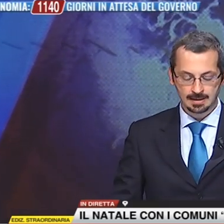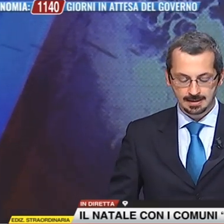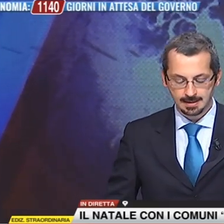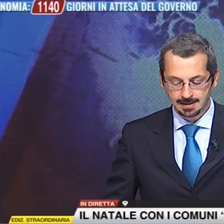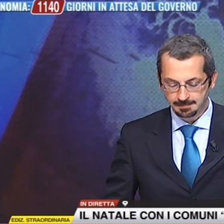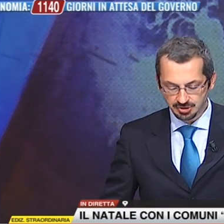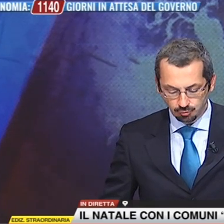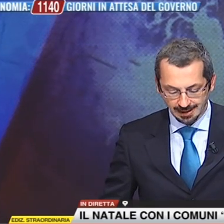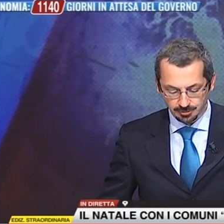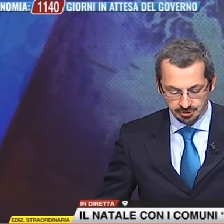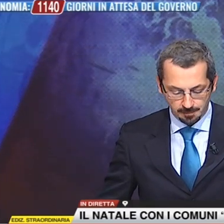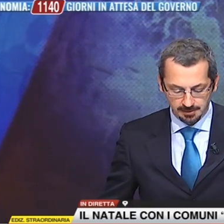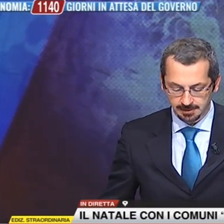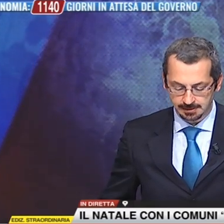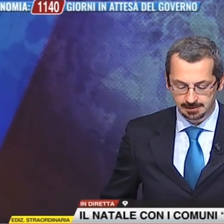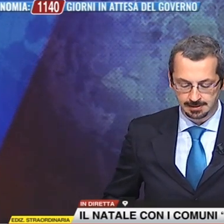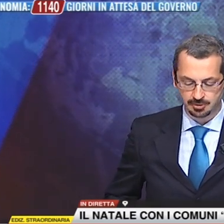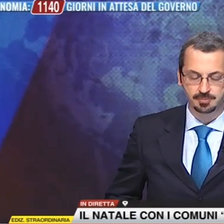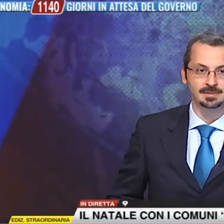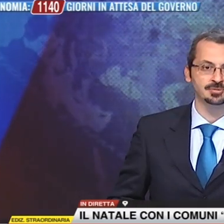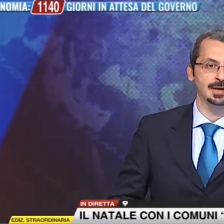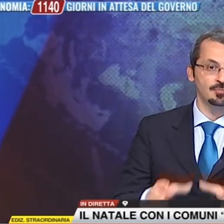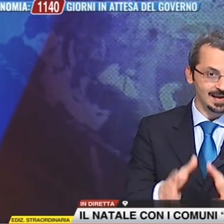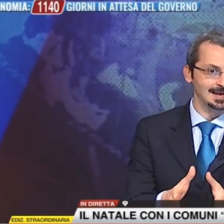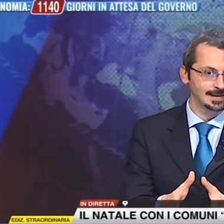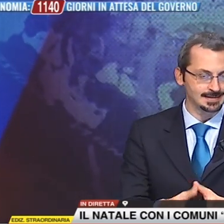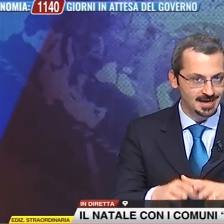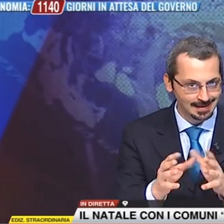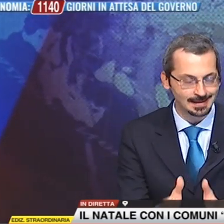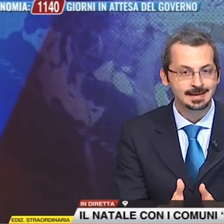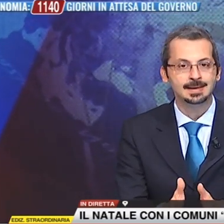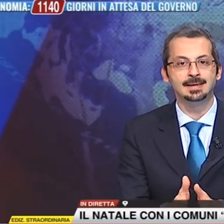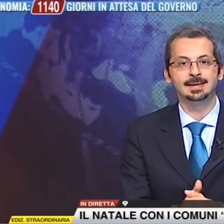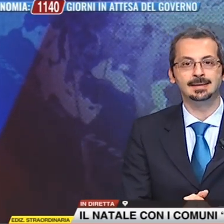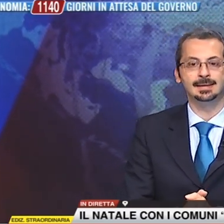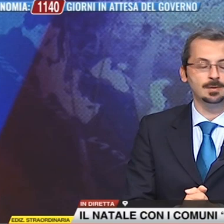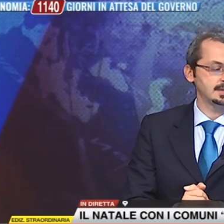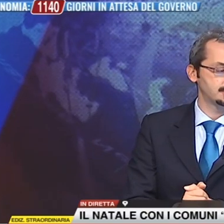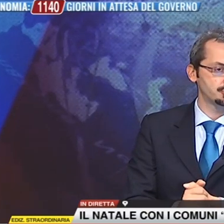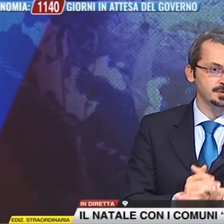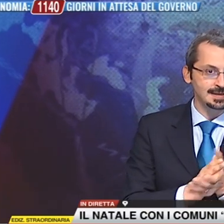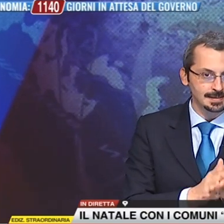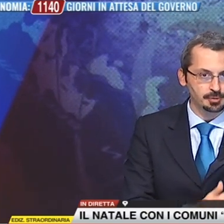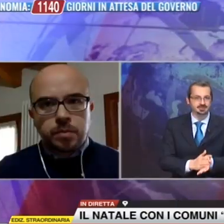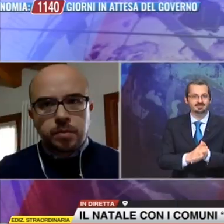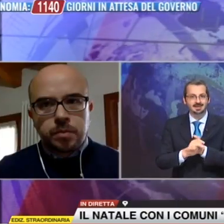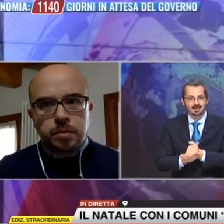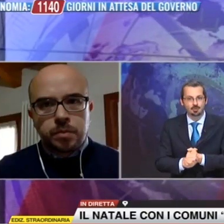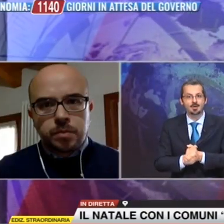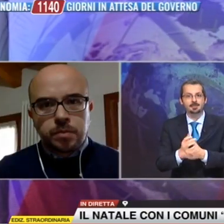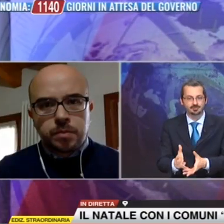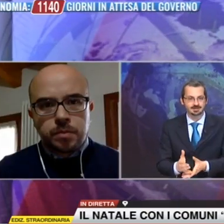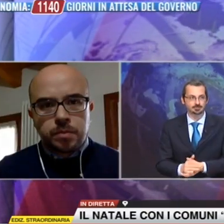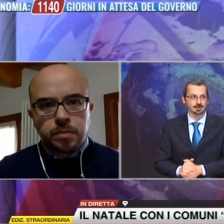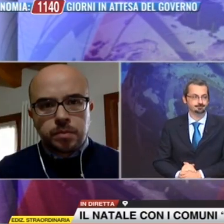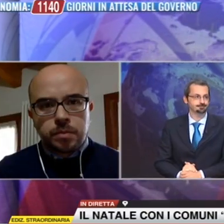questa misura dello stop allo spostamento tra i comuni anche in area gialla in questi giorni può servire o